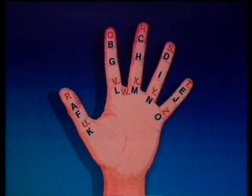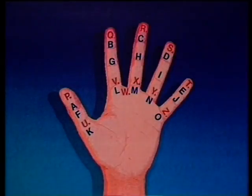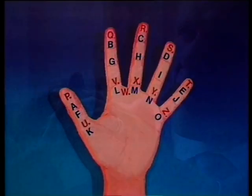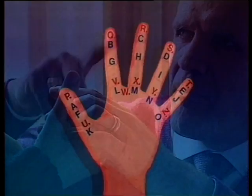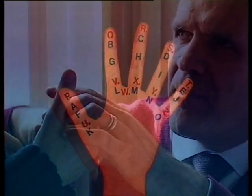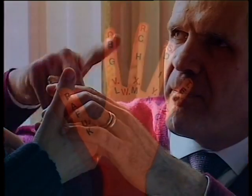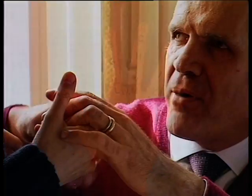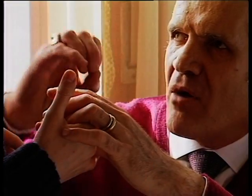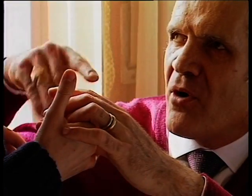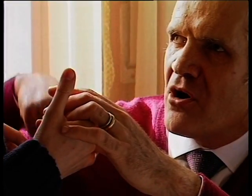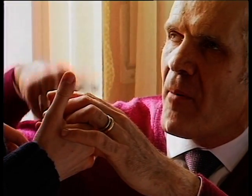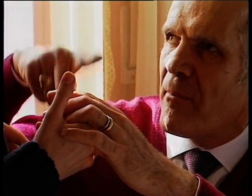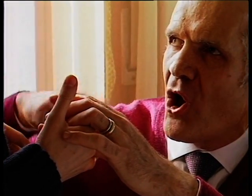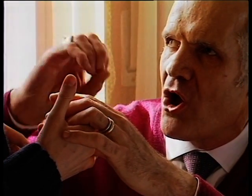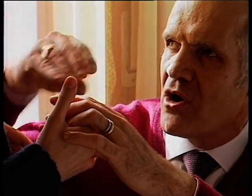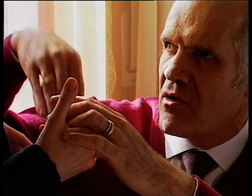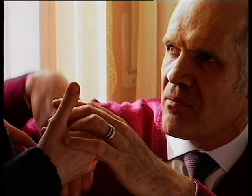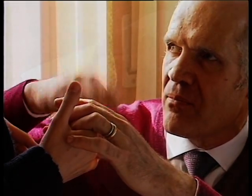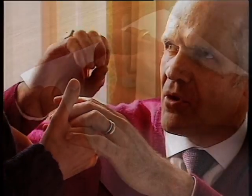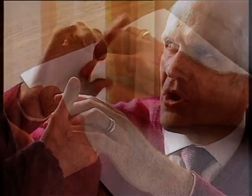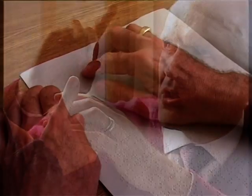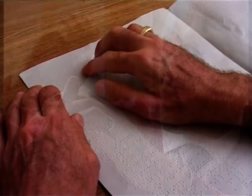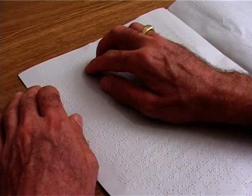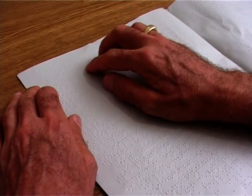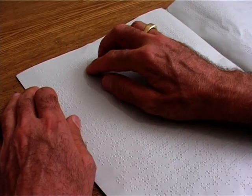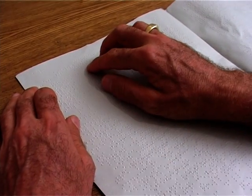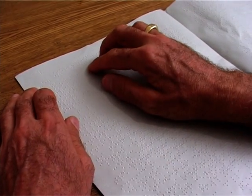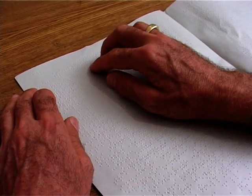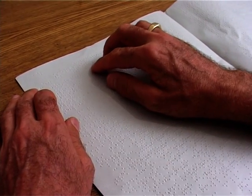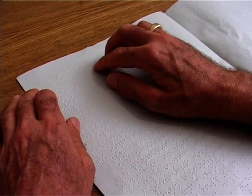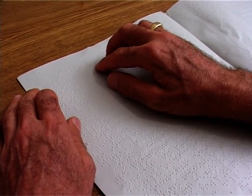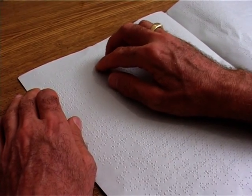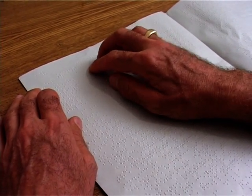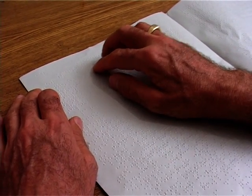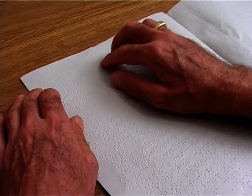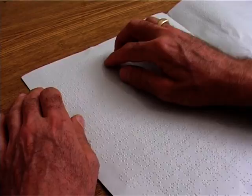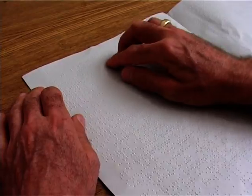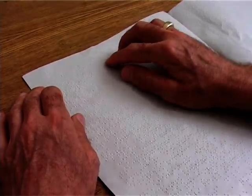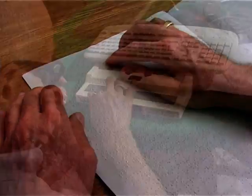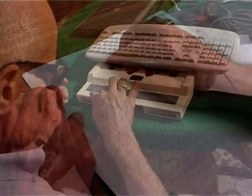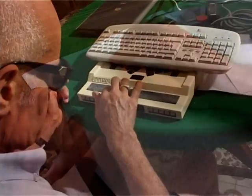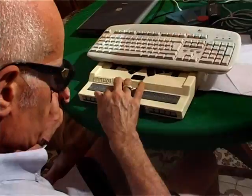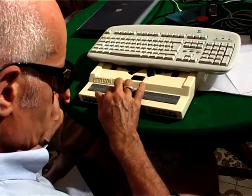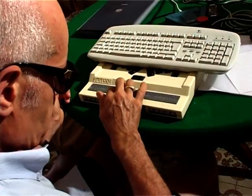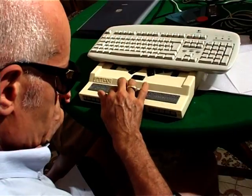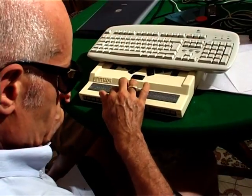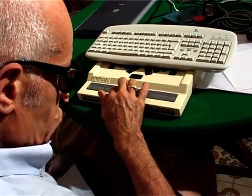come il Malossi, la dattilologia ed il Braille, il sistema di scrittura più noto che si può utilizzare anche per